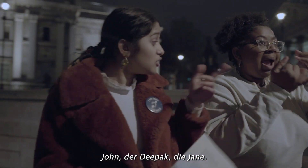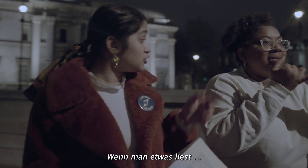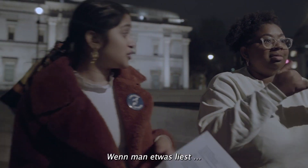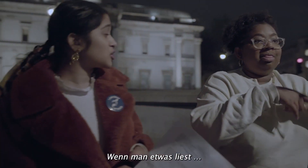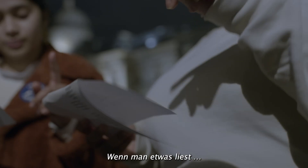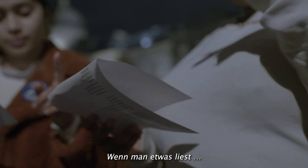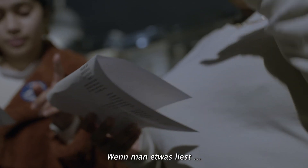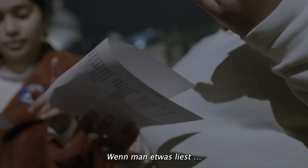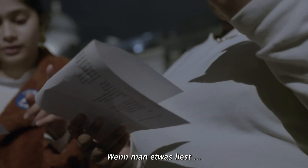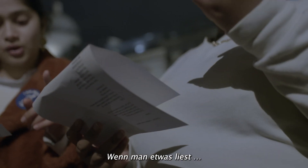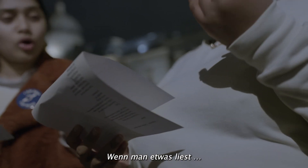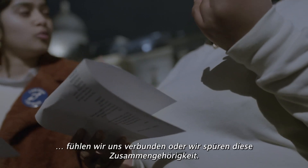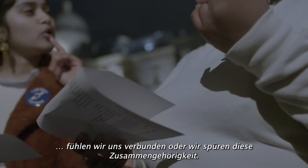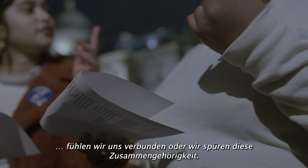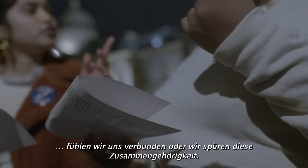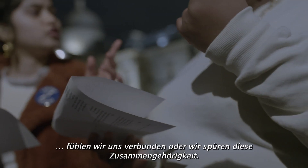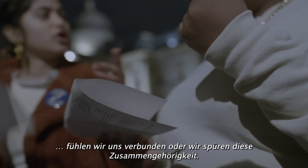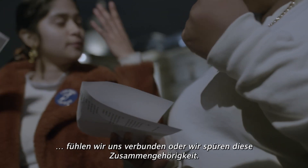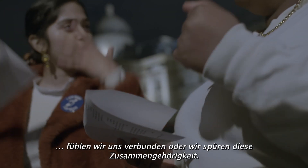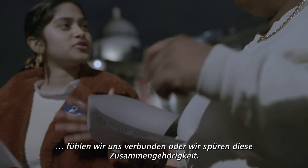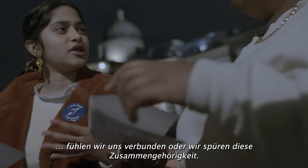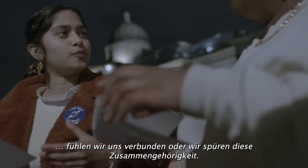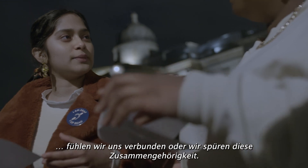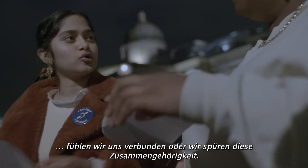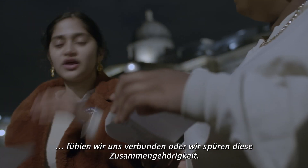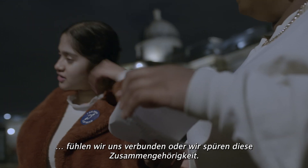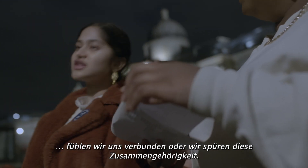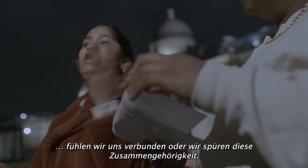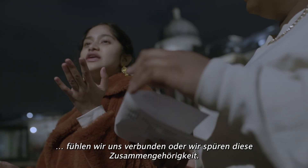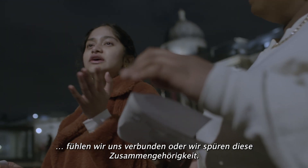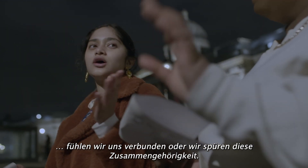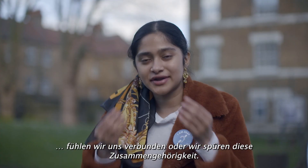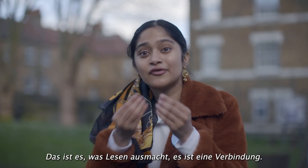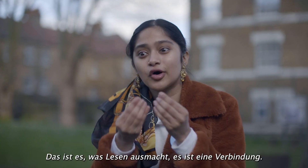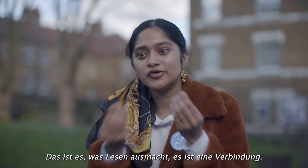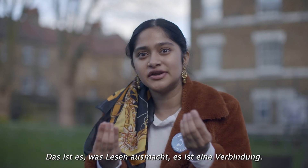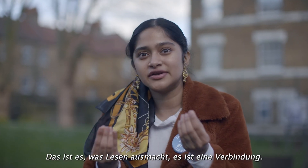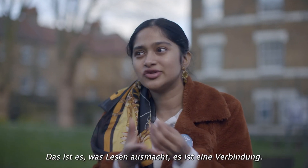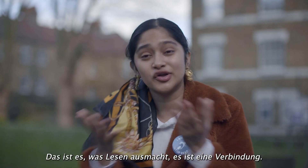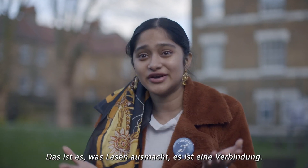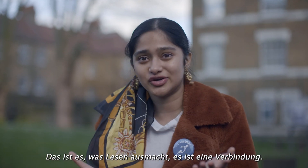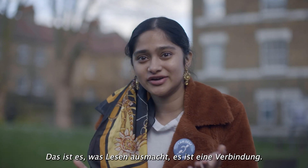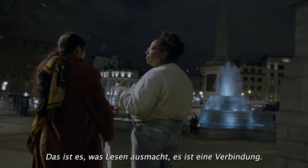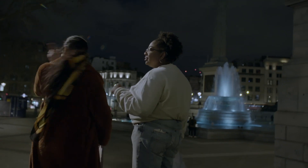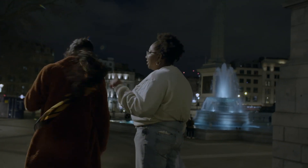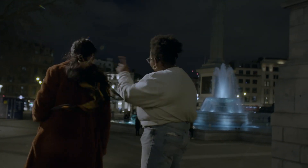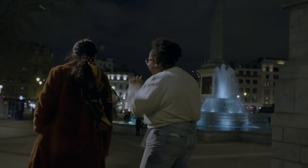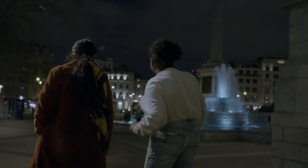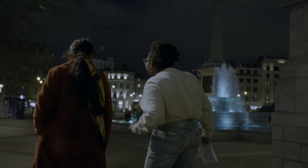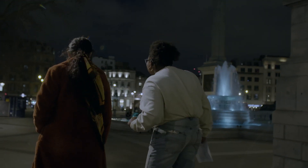When you read something, we feel connected or we feel that relatability. That's what reading is, it's connection. None of that's